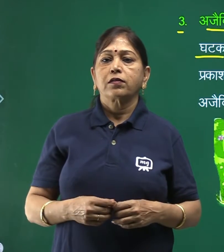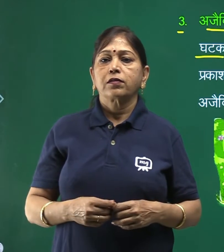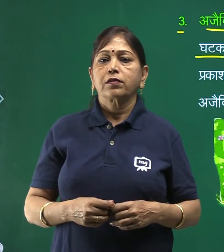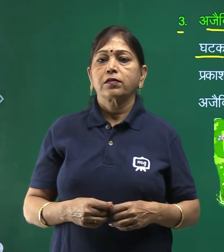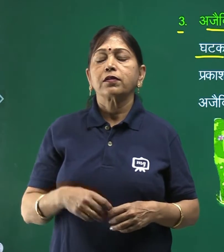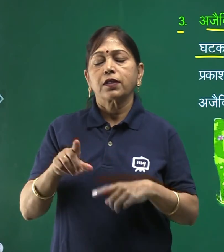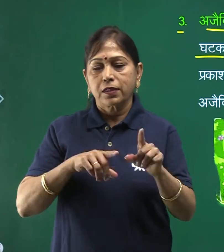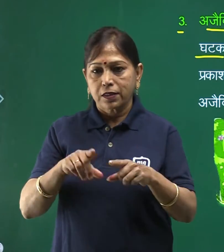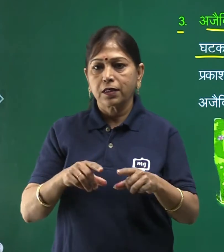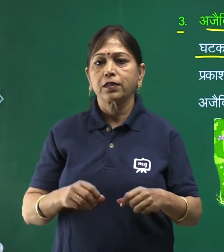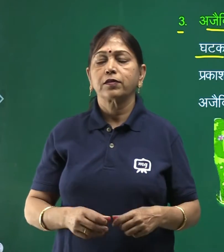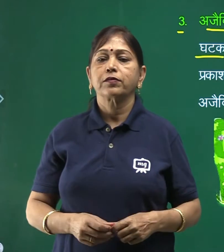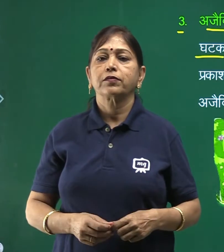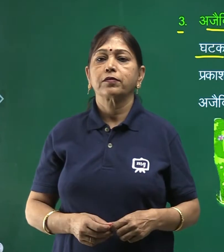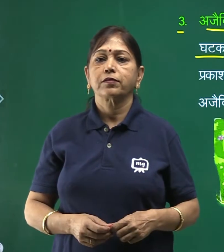जैसे